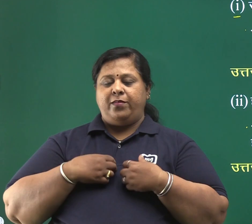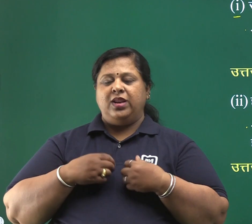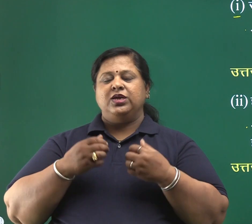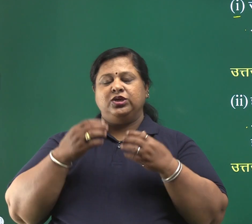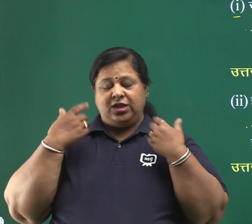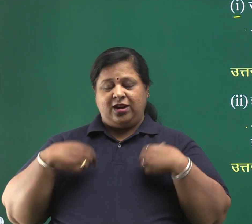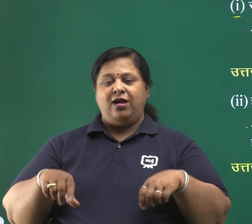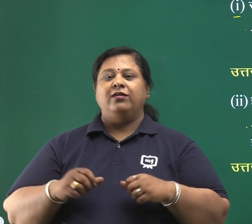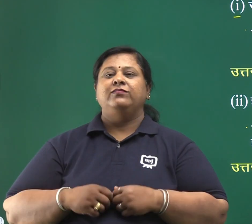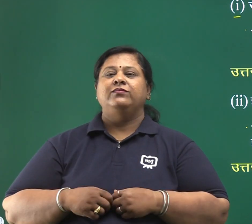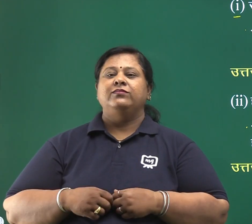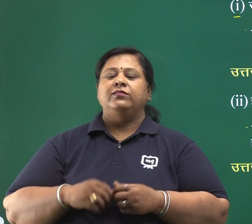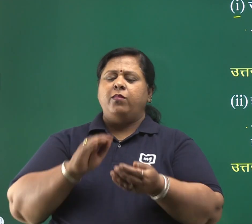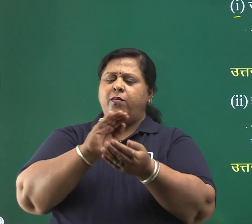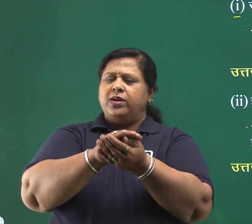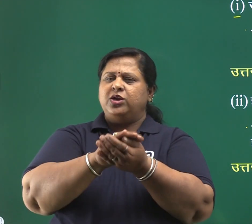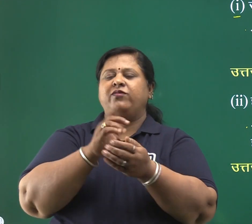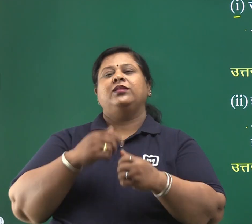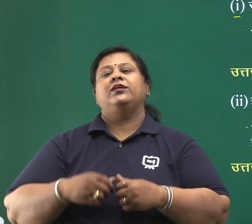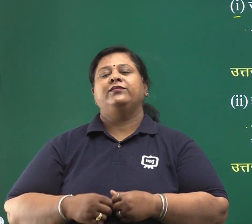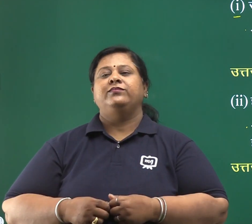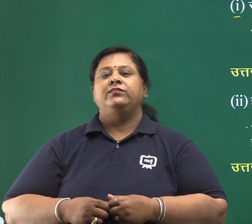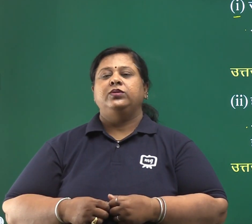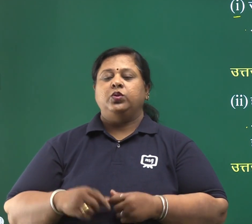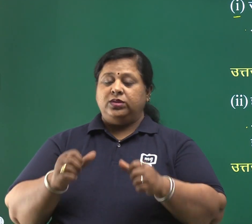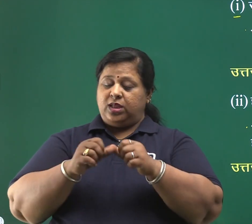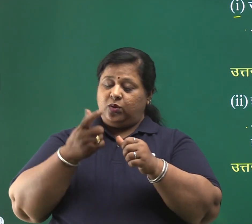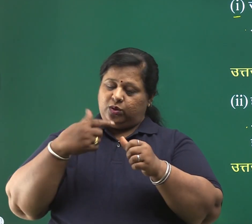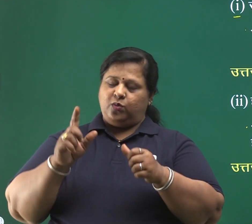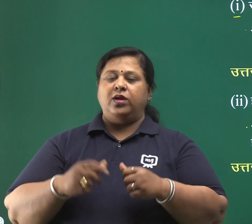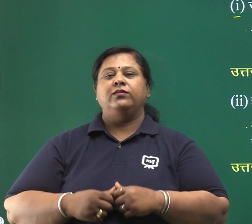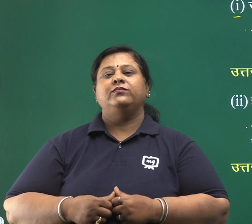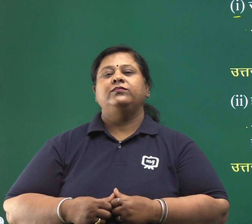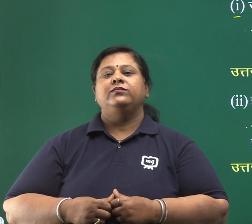हमारे शरीर का बचाव करते हैं। तो सही उत्तर होगा